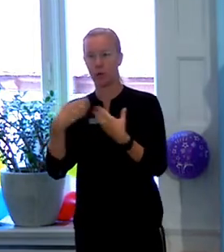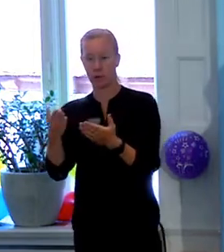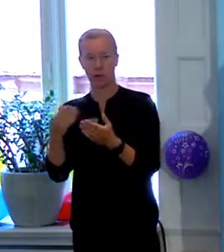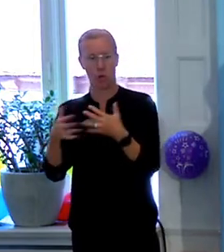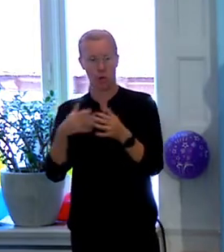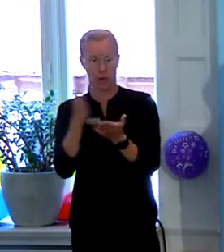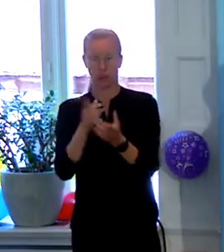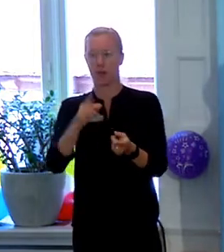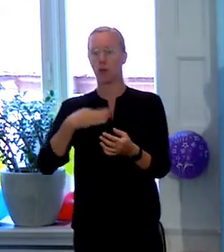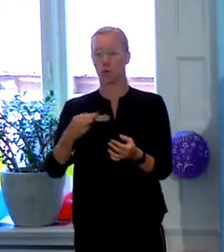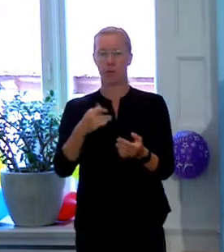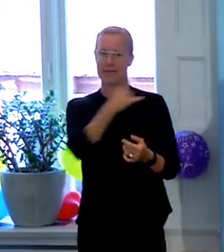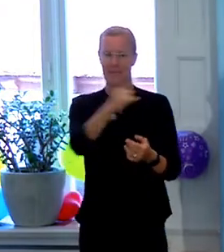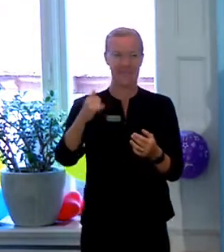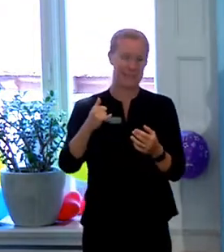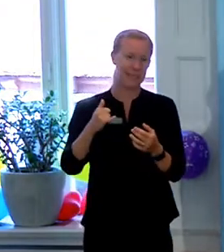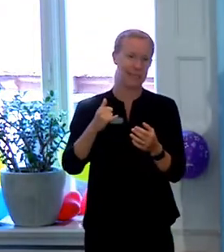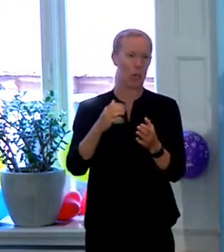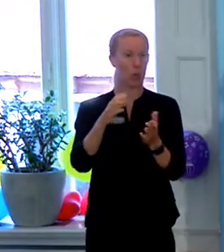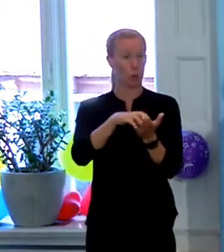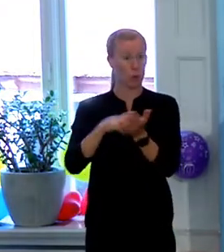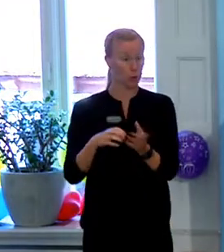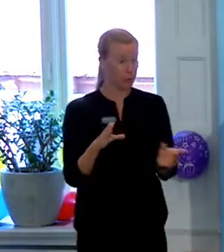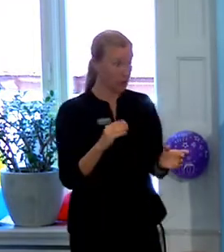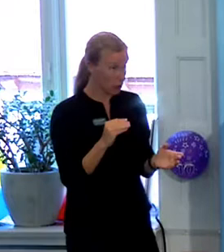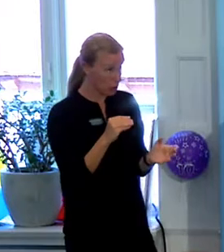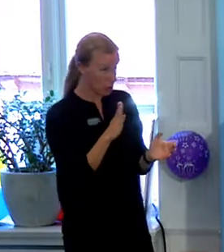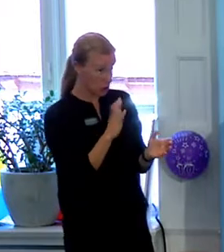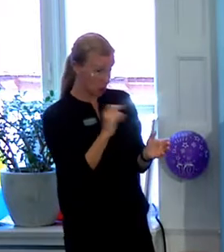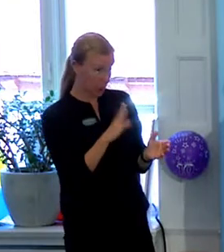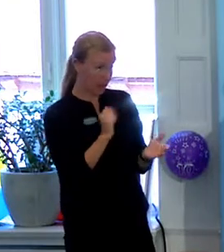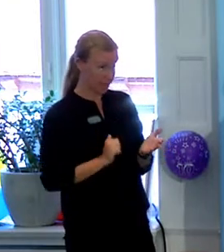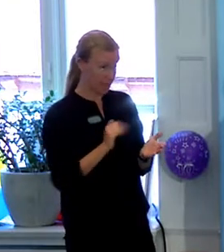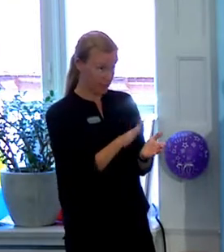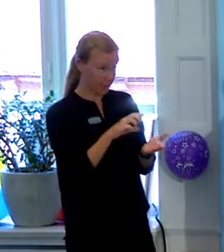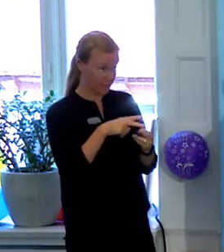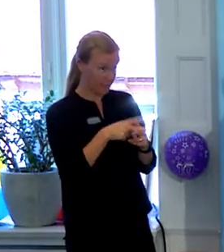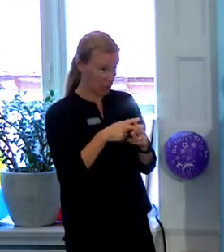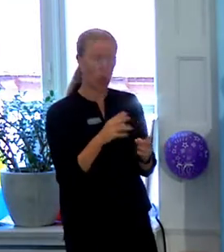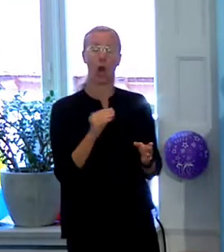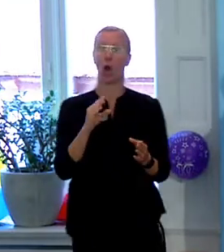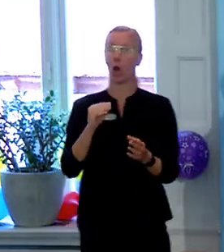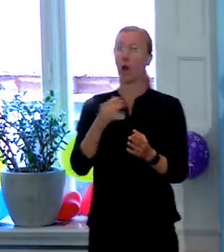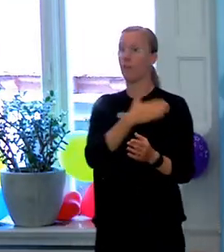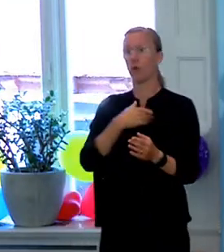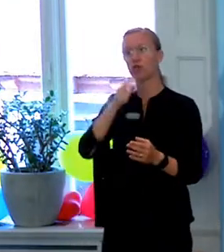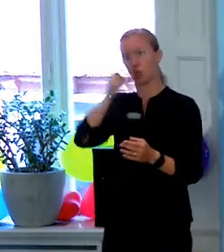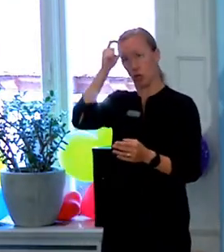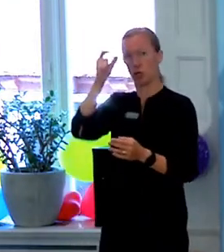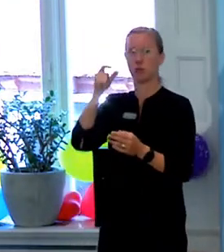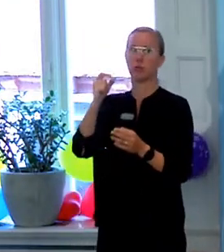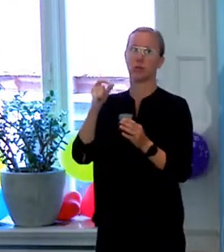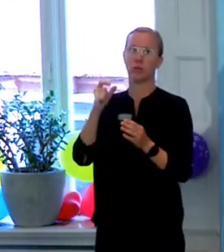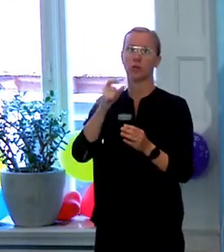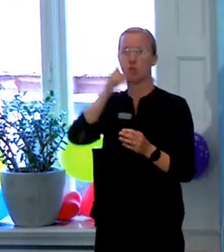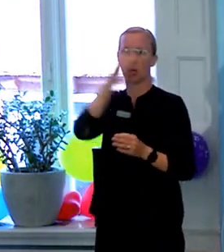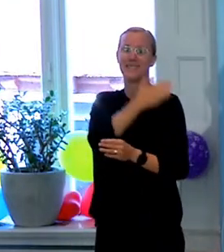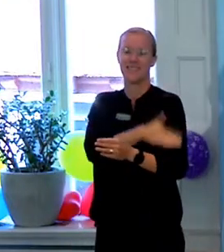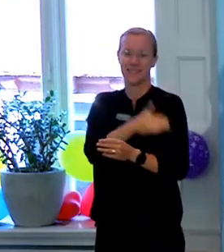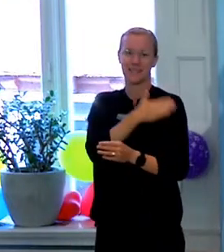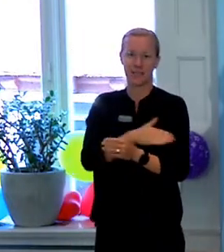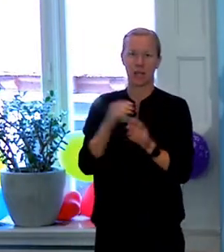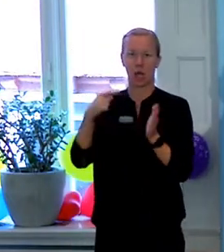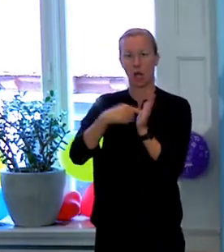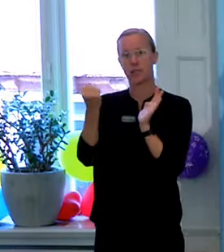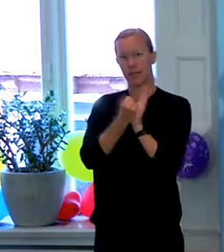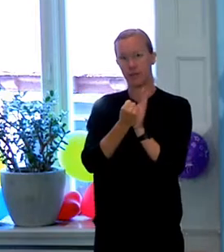känner jag att det är en utmaning i kommunerna. Jan, har ni verktygen? Jag tror i och för sig att vår socialtjänstlagstiftning ibland behöver skärpas upp, men ibland tror jag inte